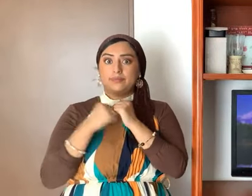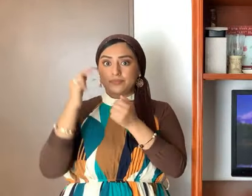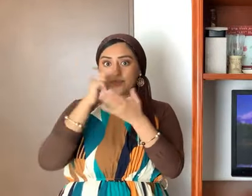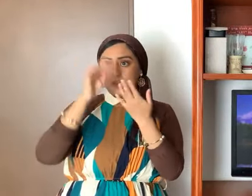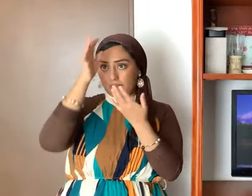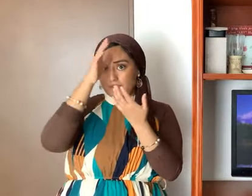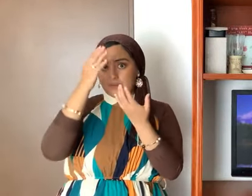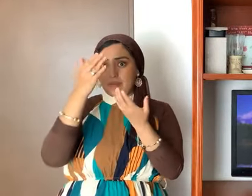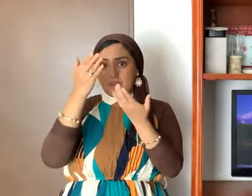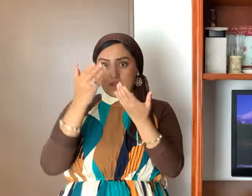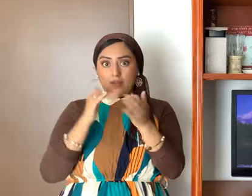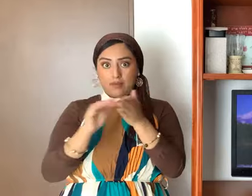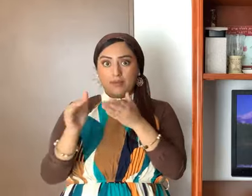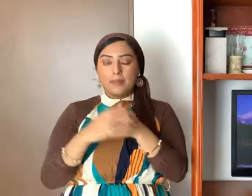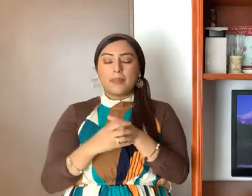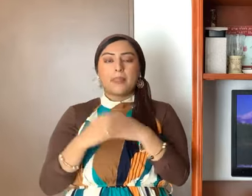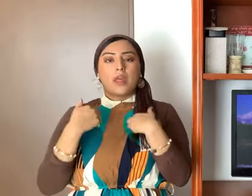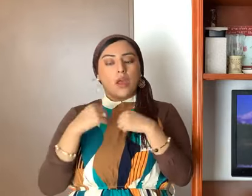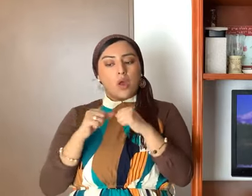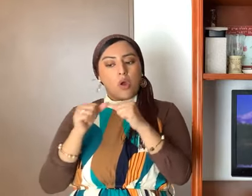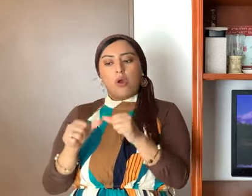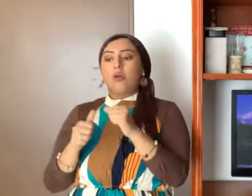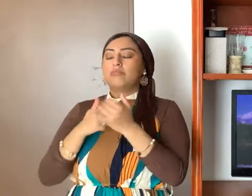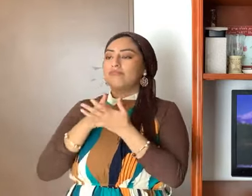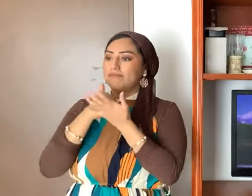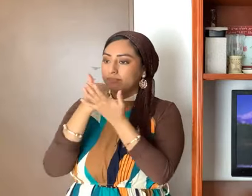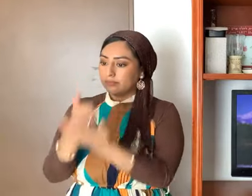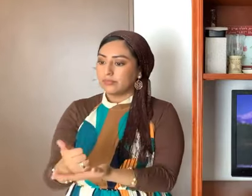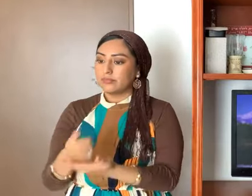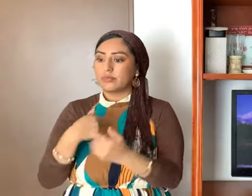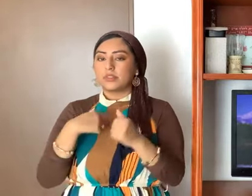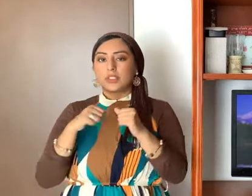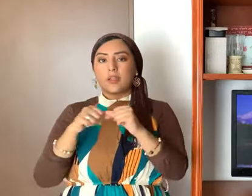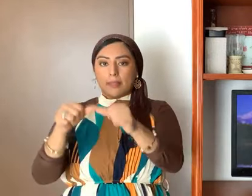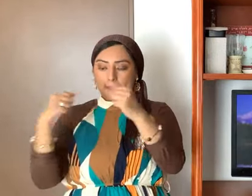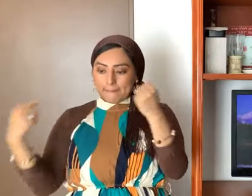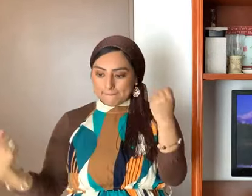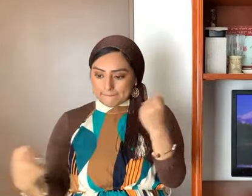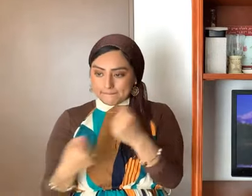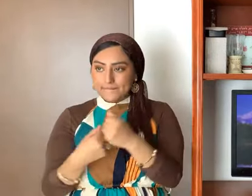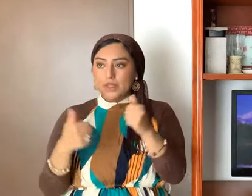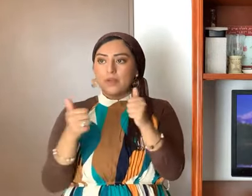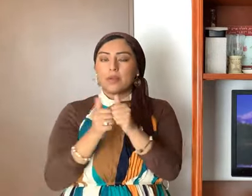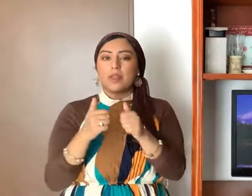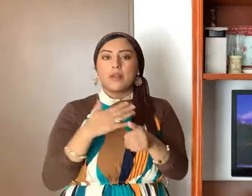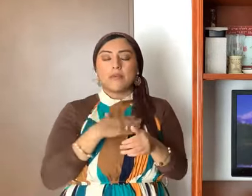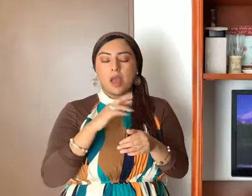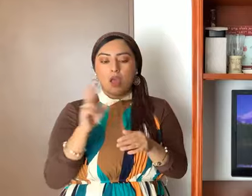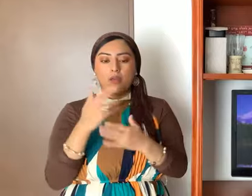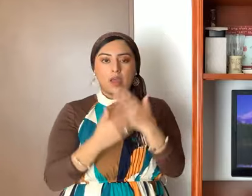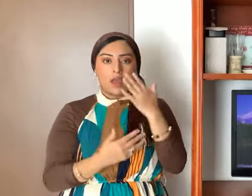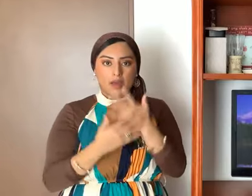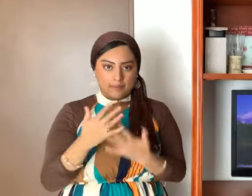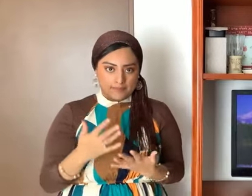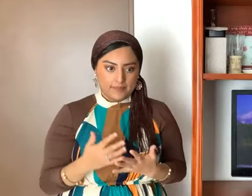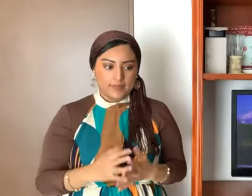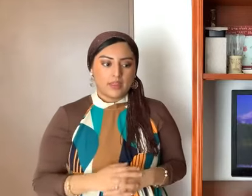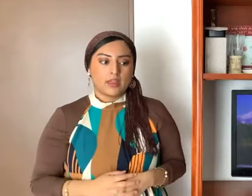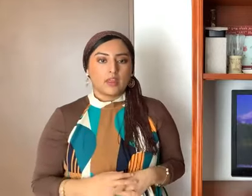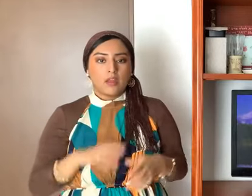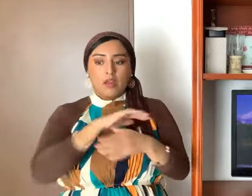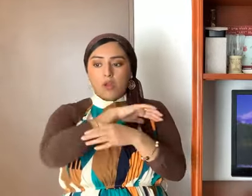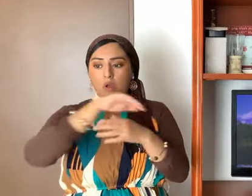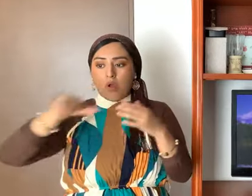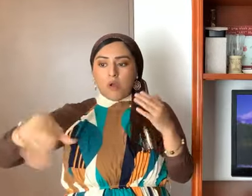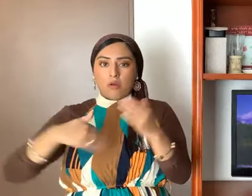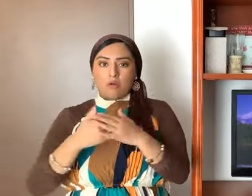que pasemos cosas. Siempre te ayudaré, siempre te sustentaré con la diestra de mi justicia. He aquí que todos